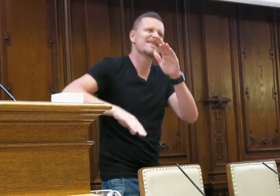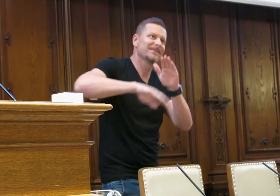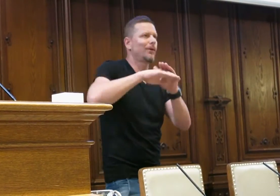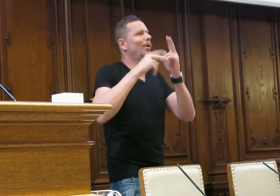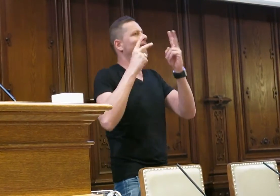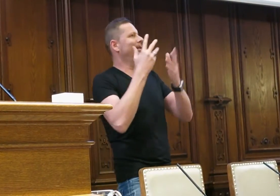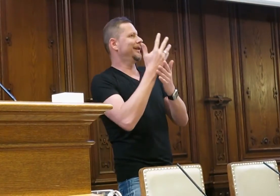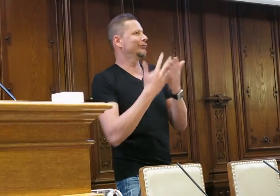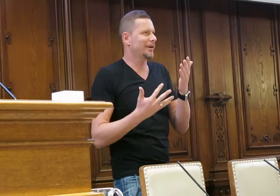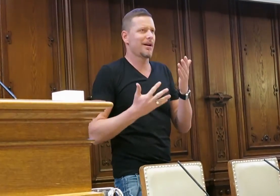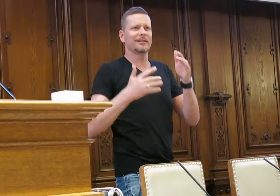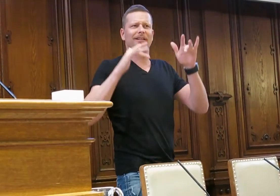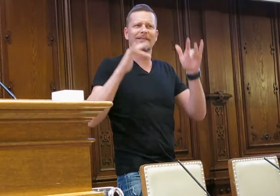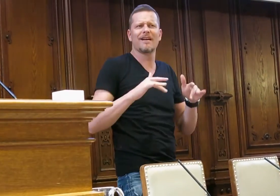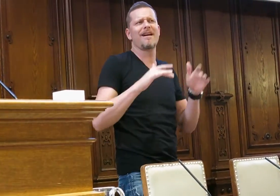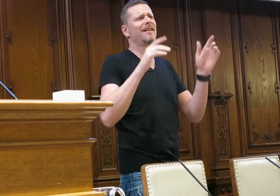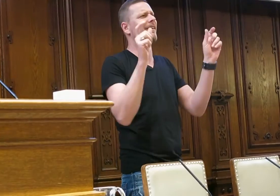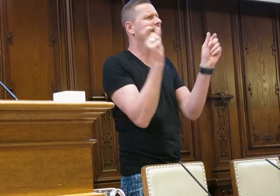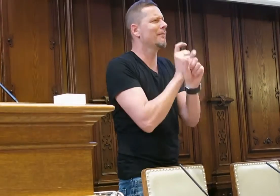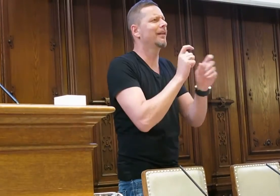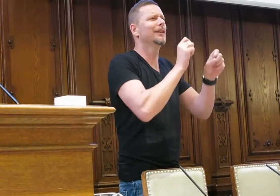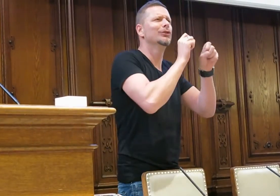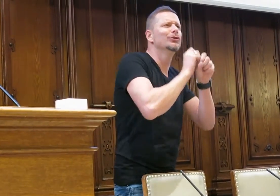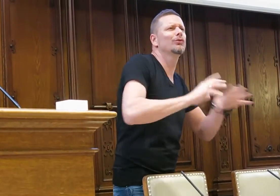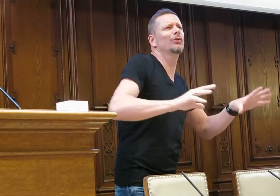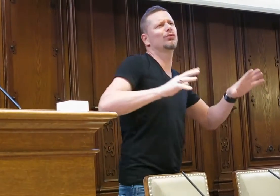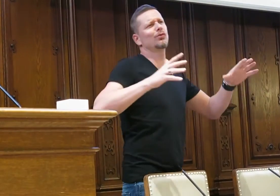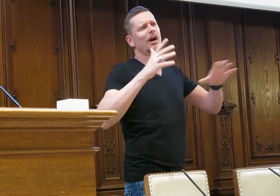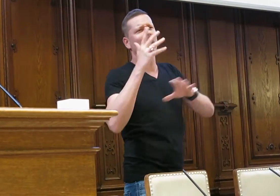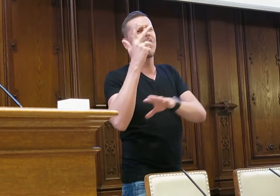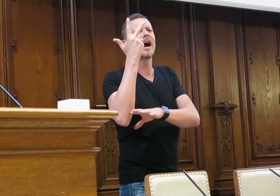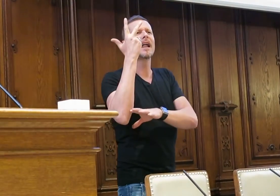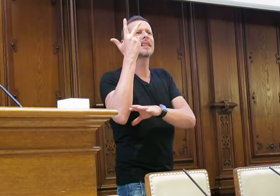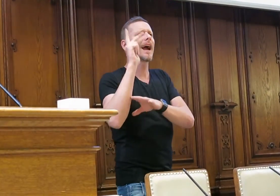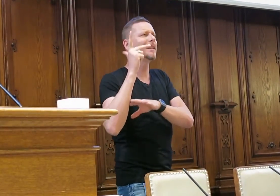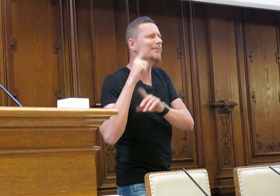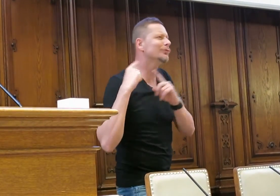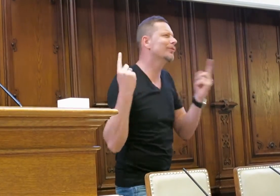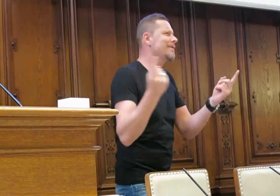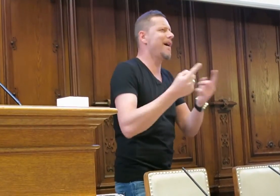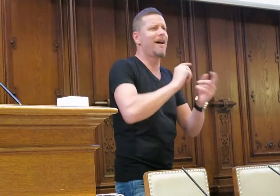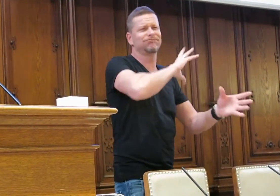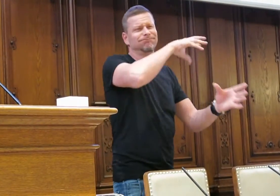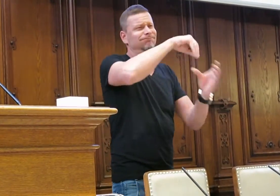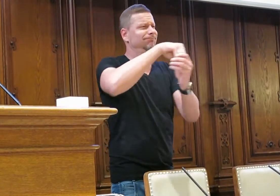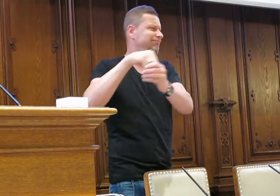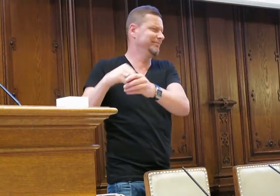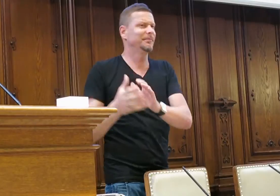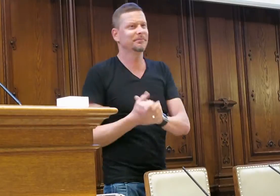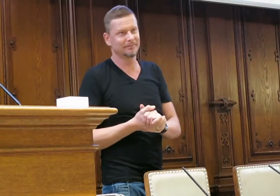Kommunikationsmittel, stimmt überhaupt nicht. Jede Gebärdensprache hat eine eigene Struktur, arbeitet mit dem dreidimensionalen